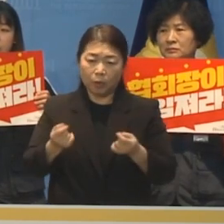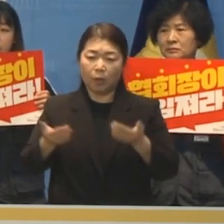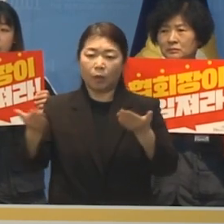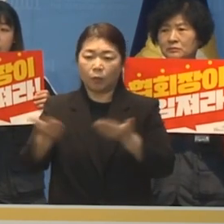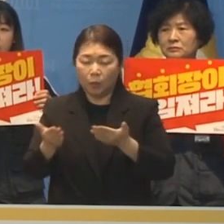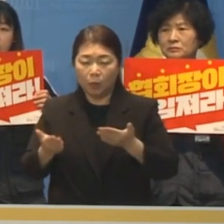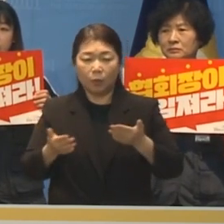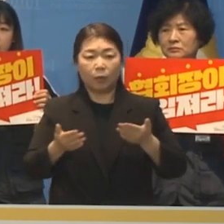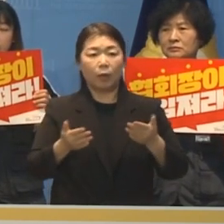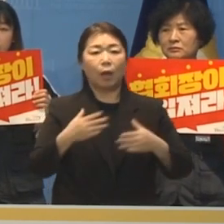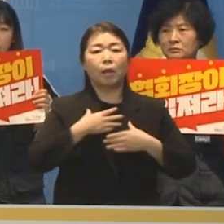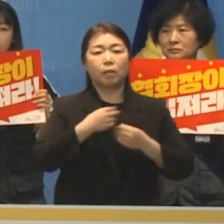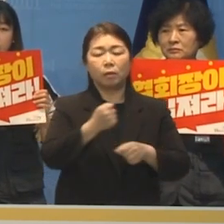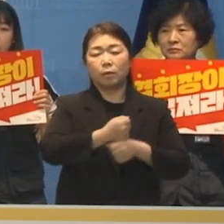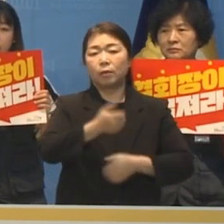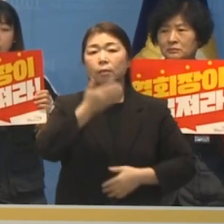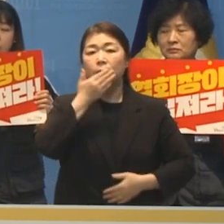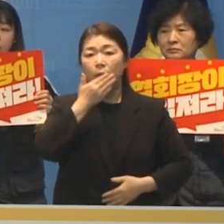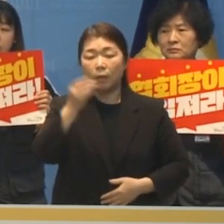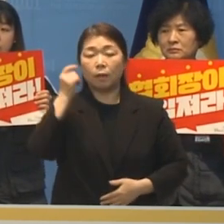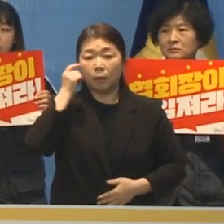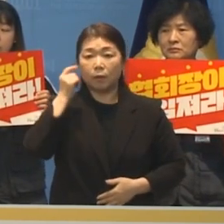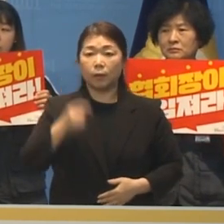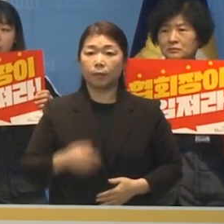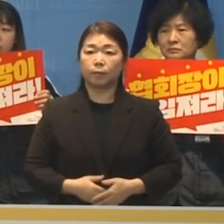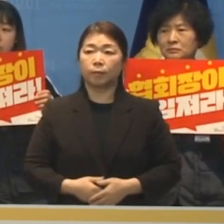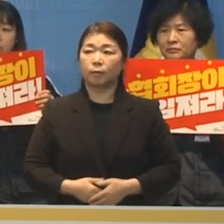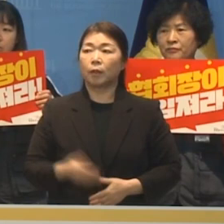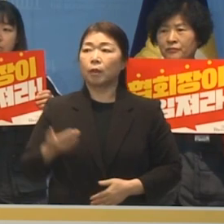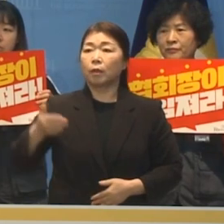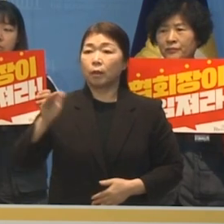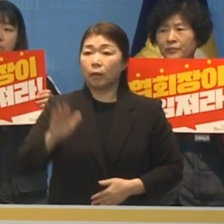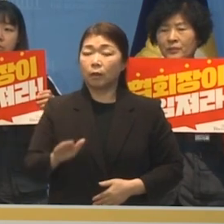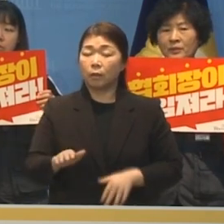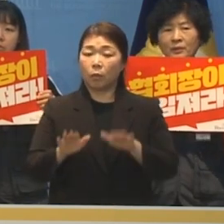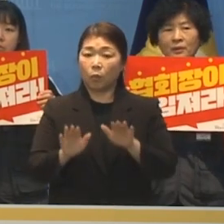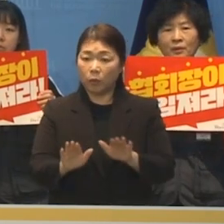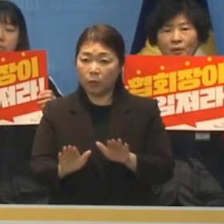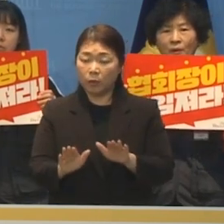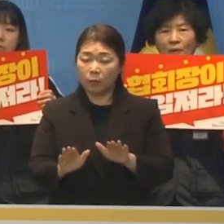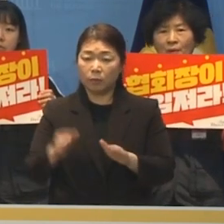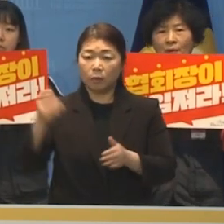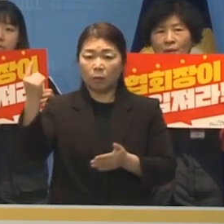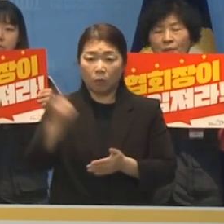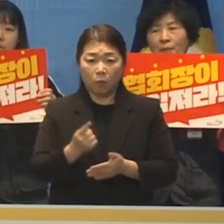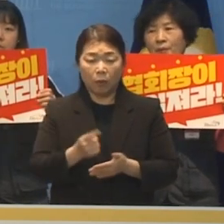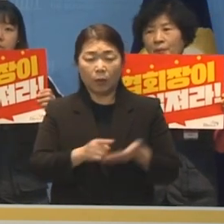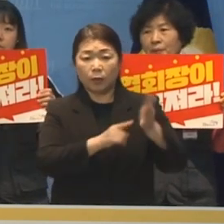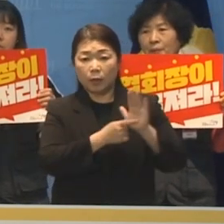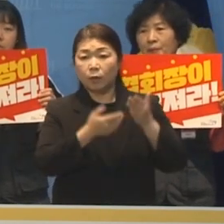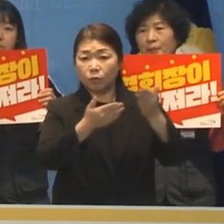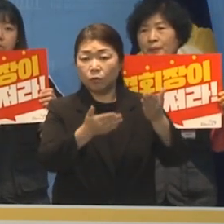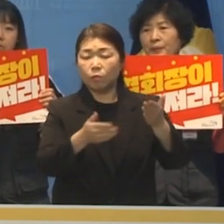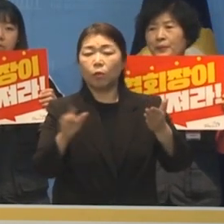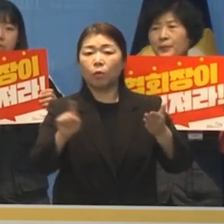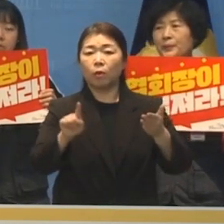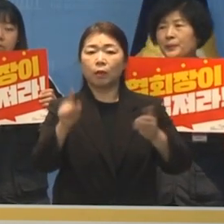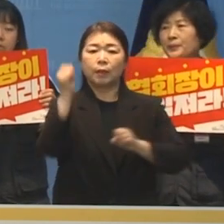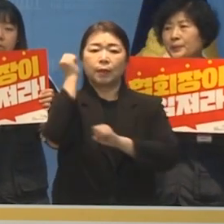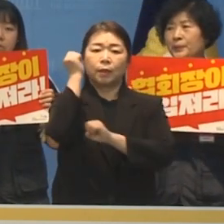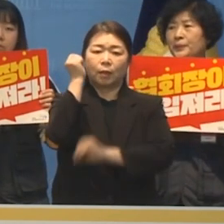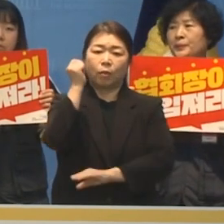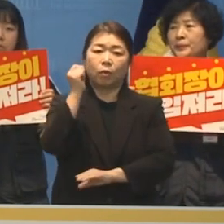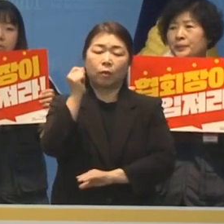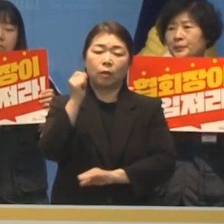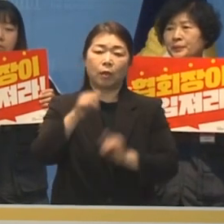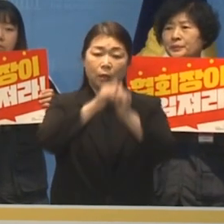노사관계의 안정은 지켜질 수 있다고 봅니다. 그러나 오늘 이 자리에 계신 분들은 기본적인